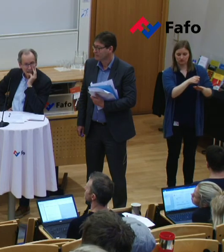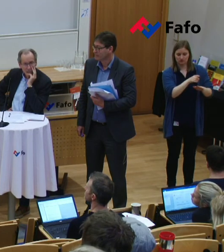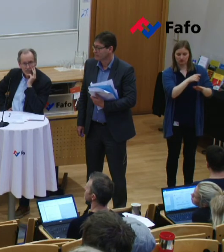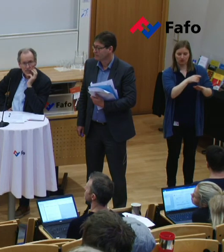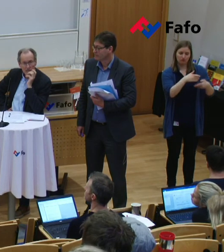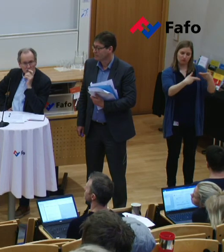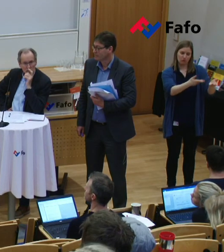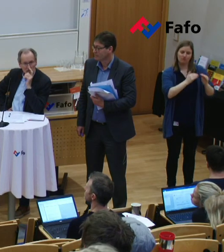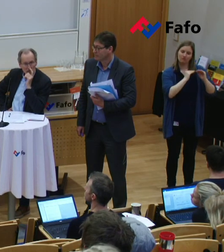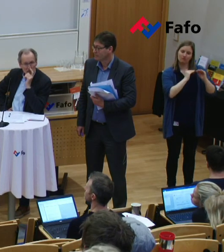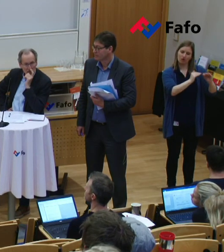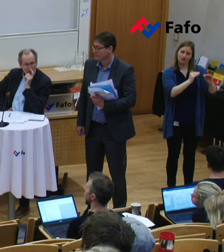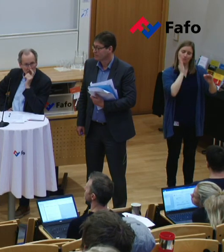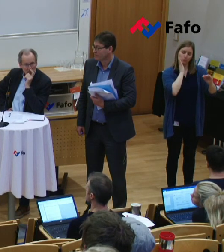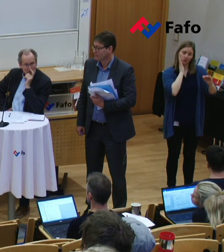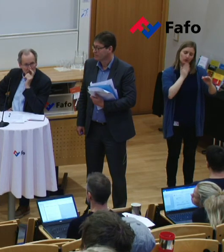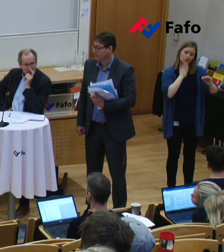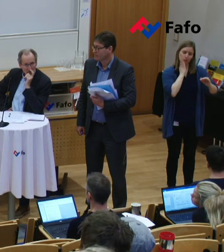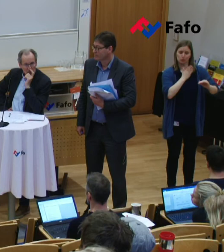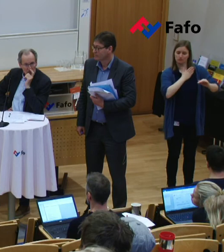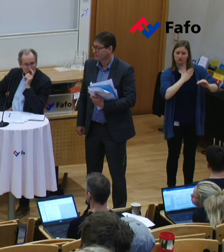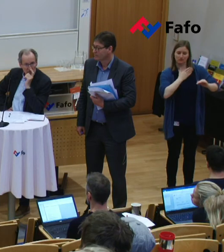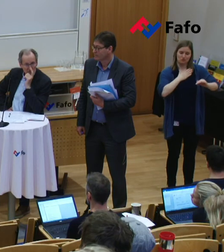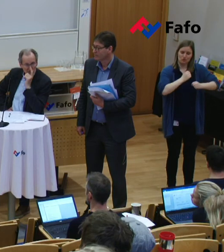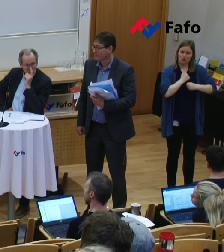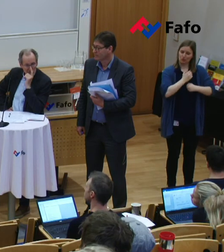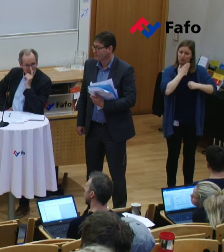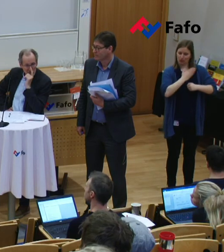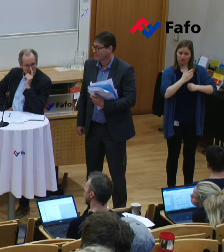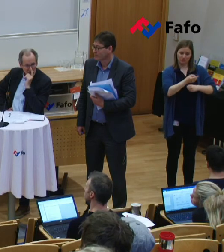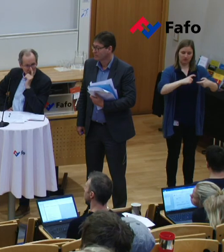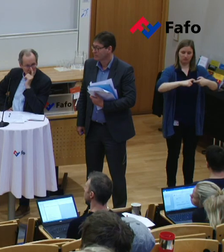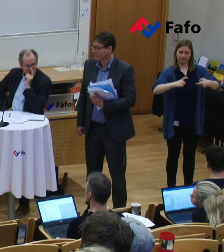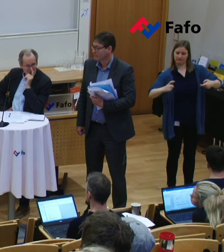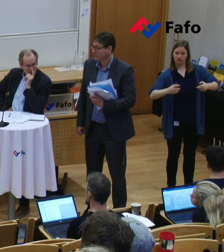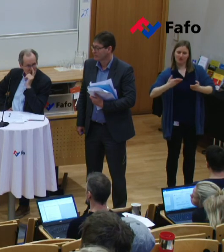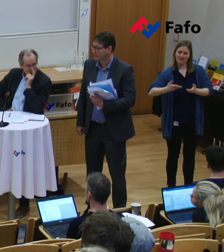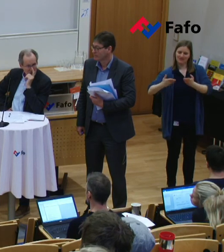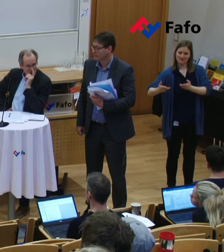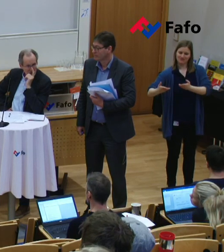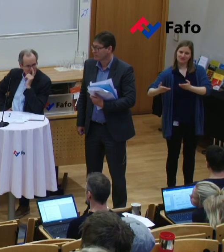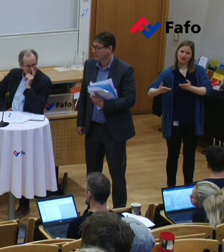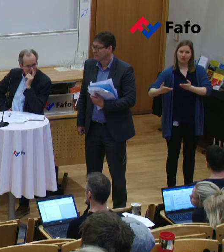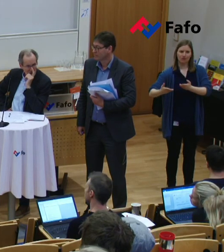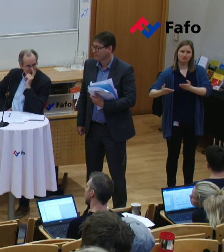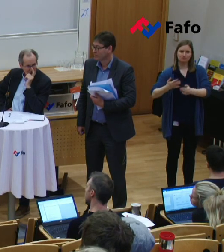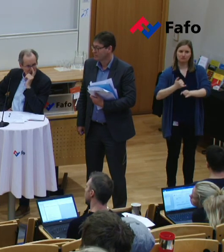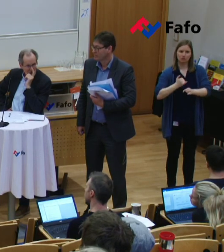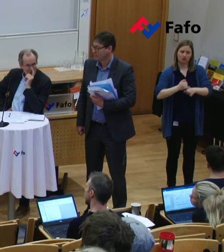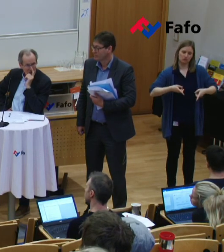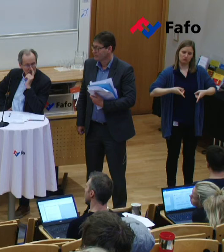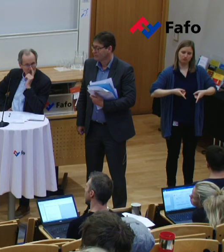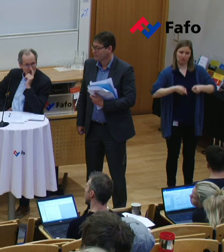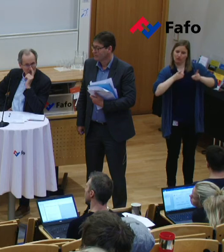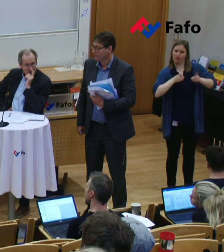varig bolig og bo trygt og godt, og at det skal løsrives fra tjenesten og på en måte hvordan du ter deg og har det